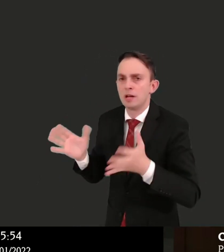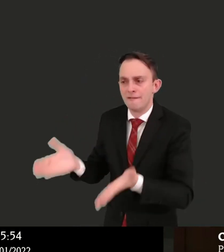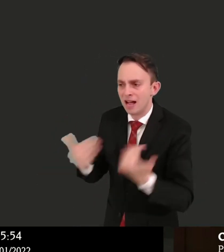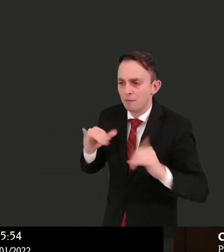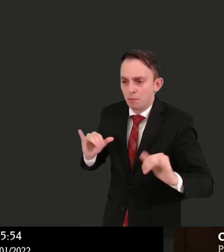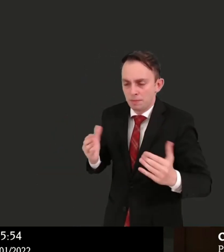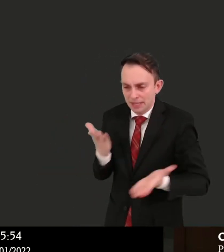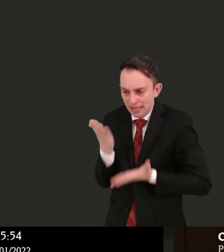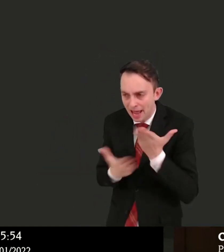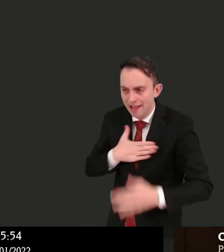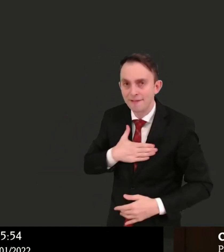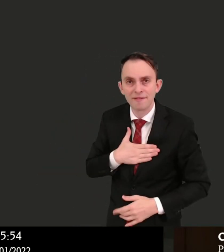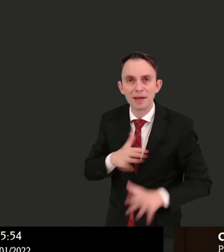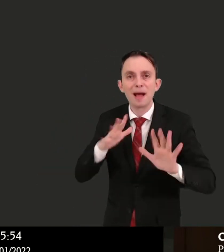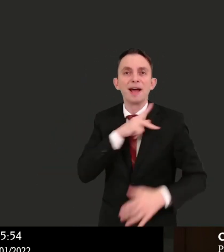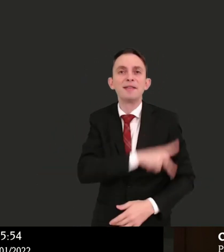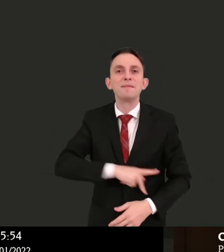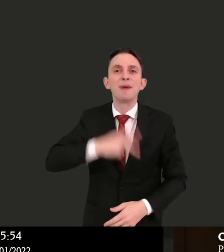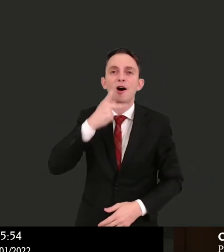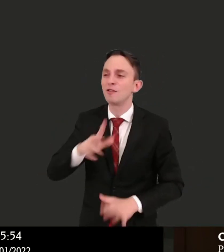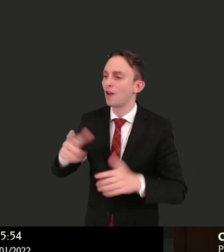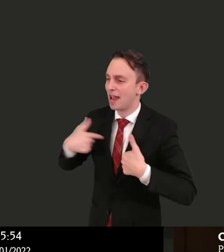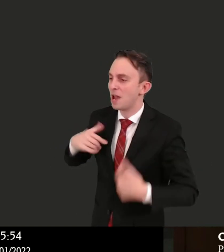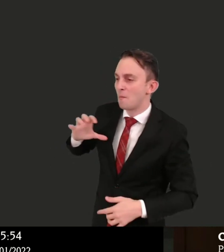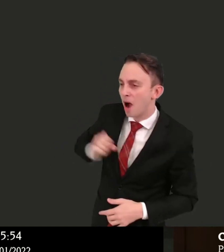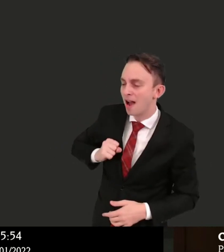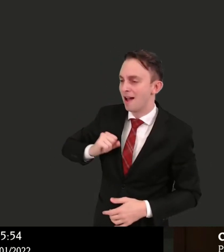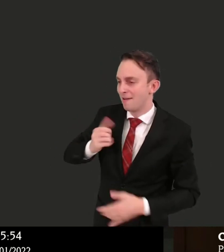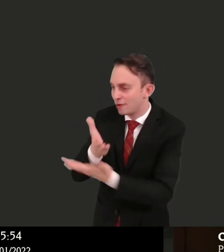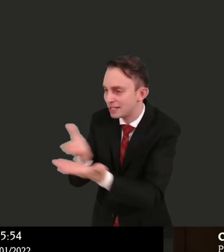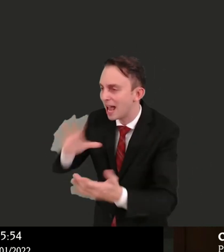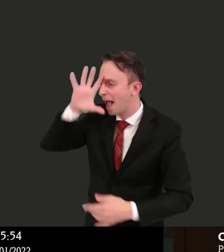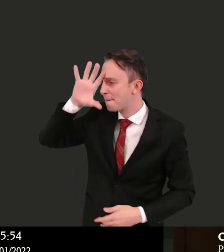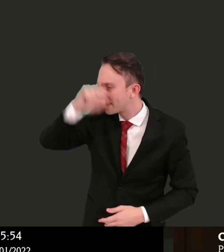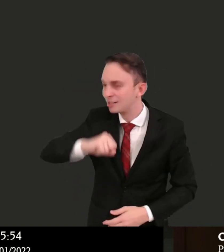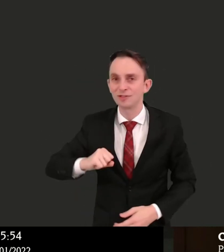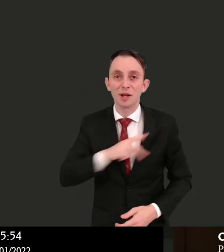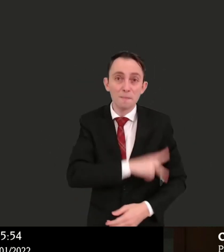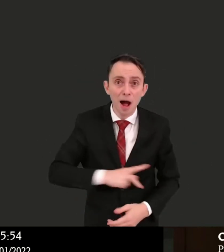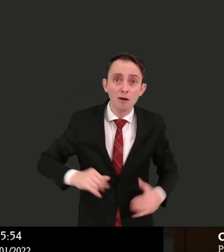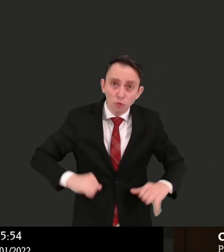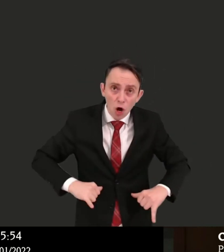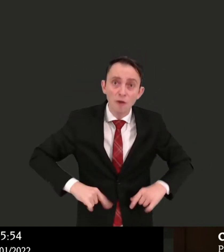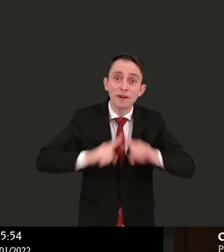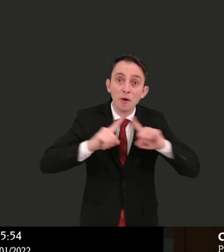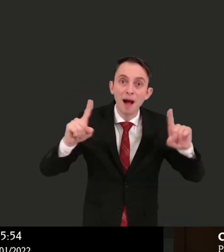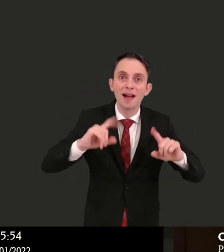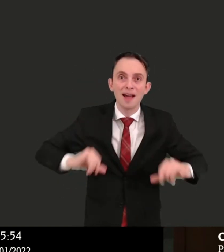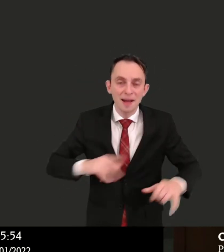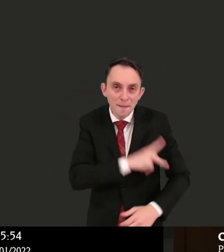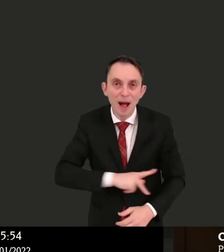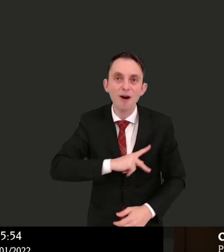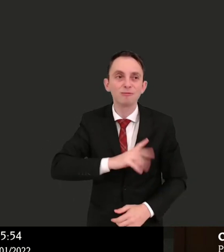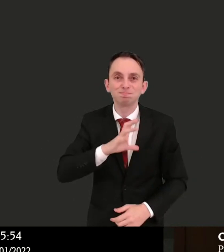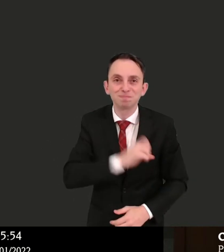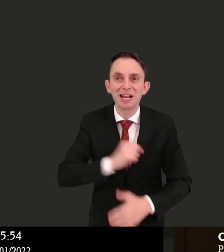a sofrer pela igreja, eu aprendi a gostar desse povo, aprendi a amar essa gente, e quando esse povo está apertado, eu sinto aperto, eu sinto